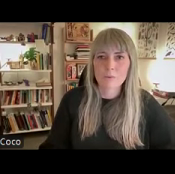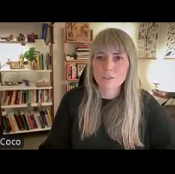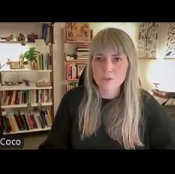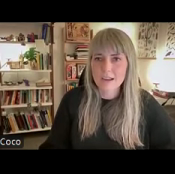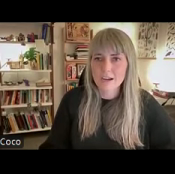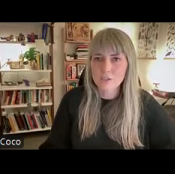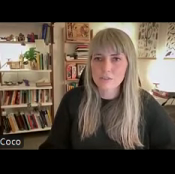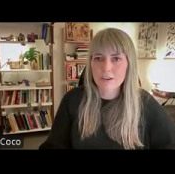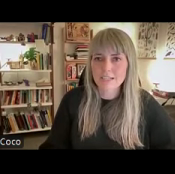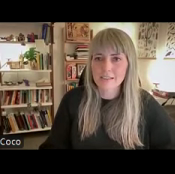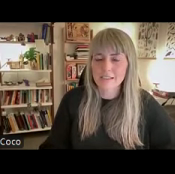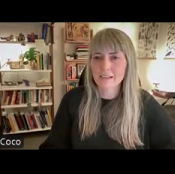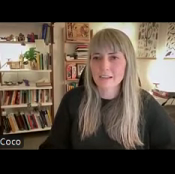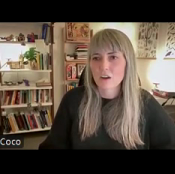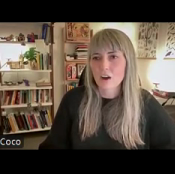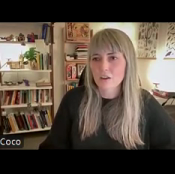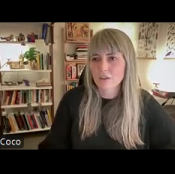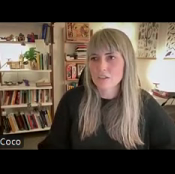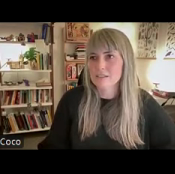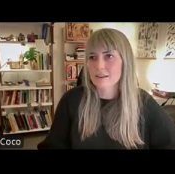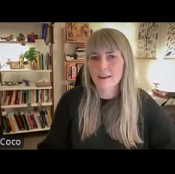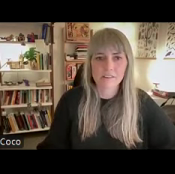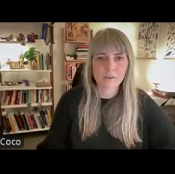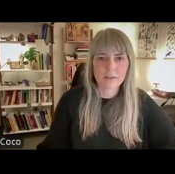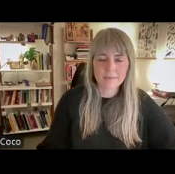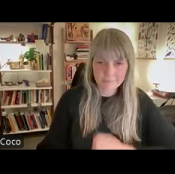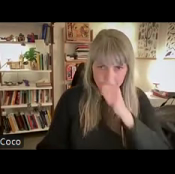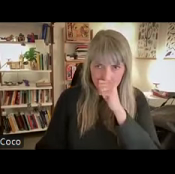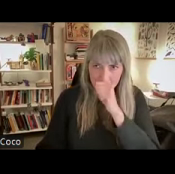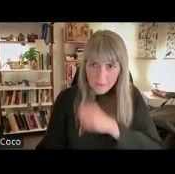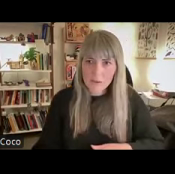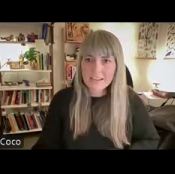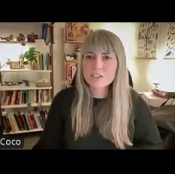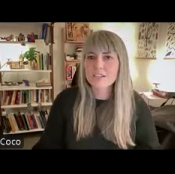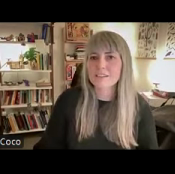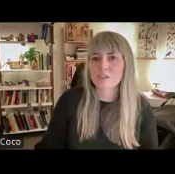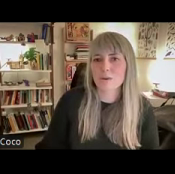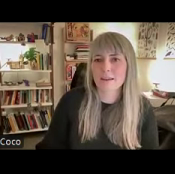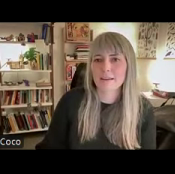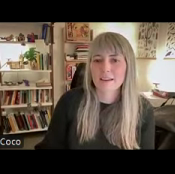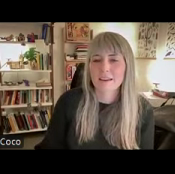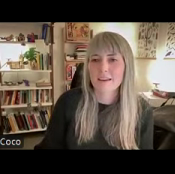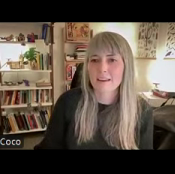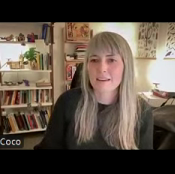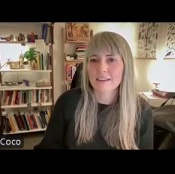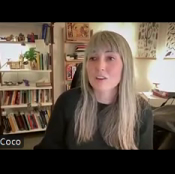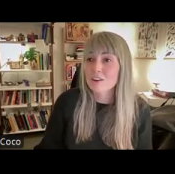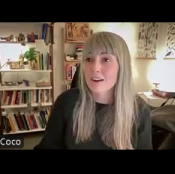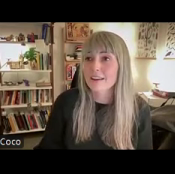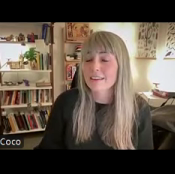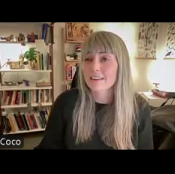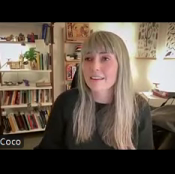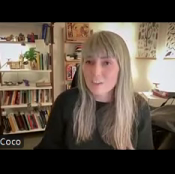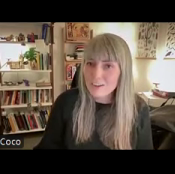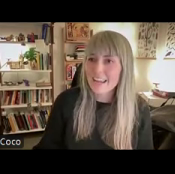hemos regresado para poder hacer algunos procedimientos de seguimiento con Judy Hug, que es una audióloga muy fantástica fuera de Arizona,